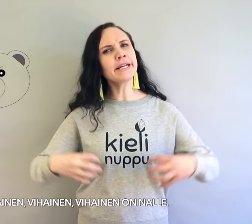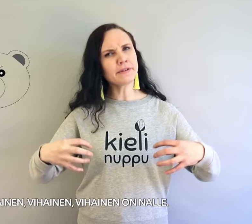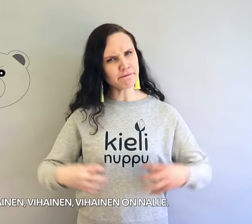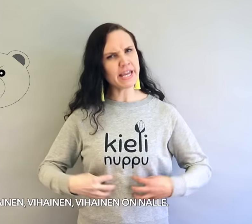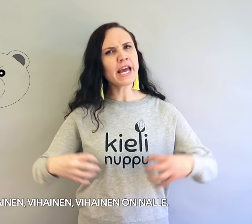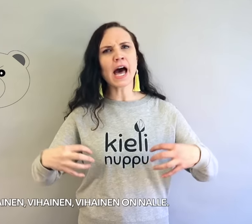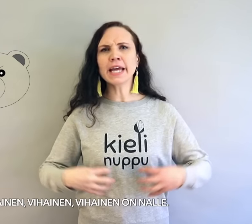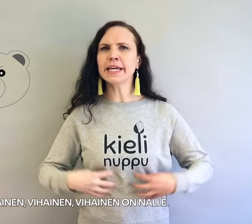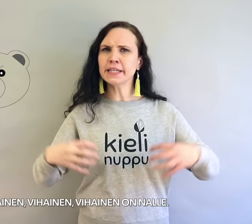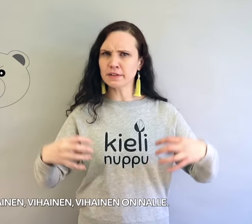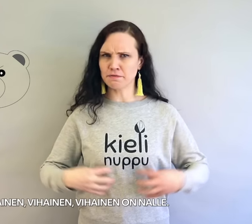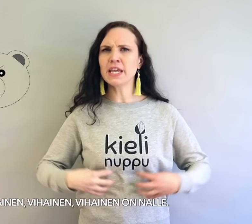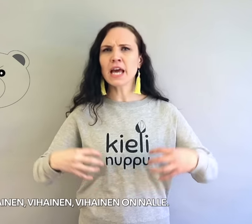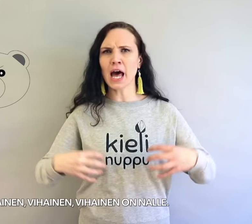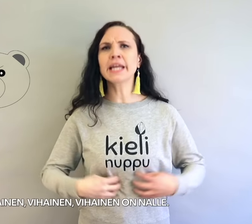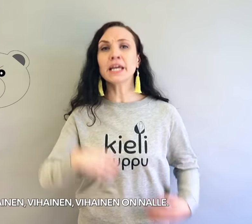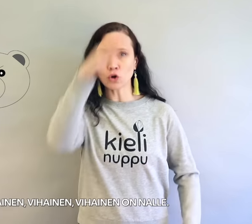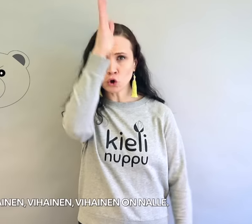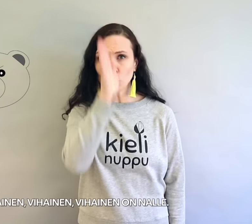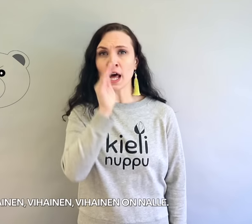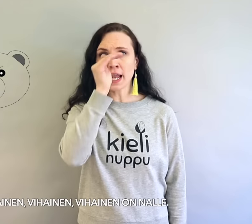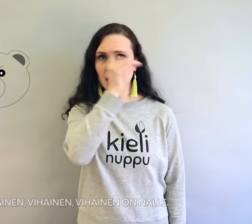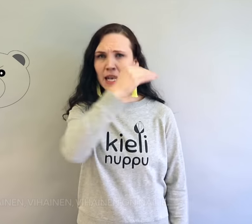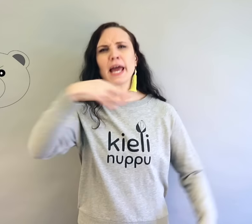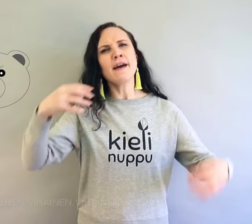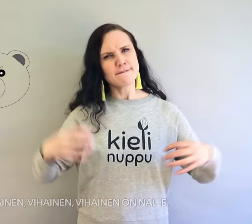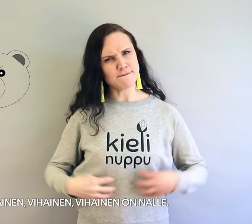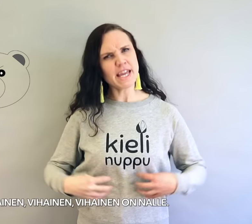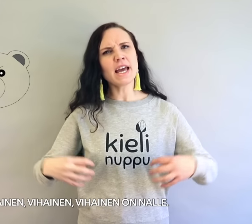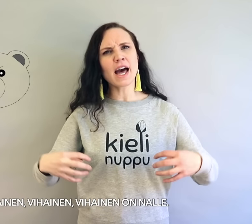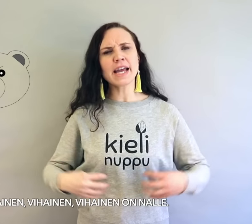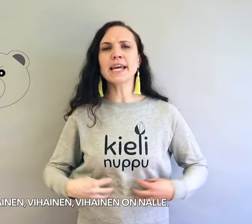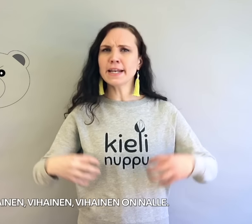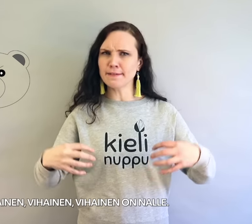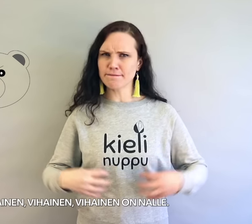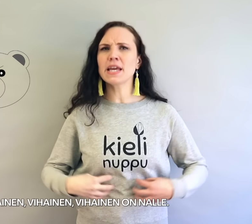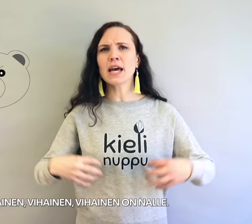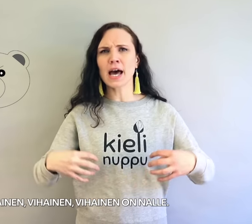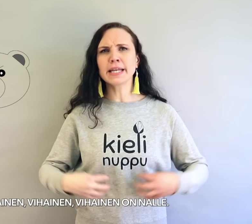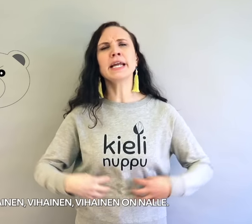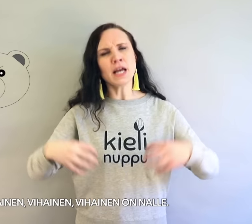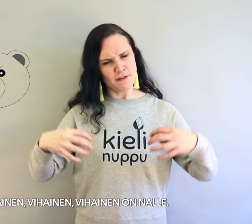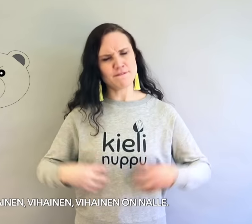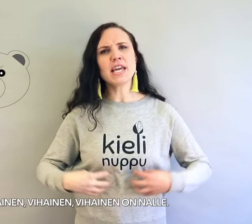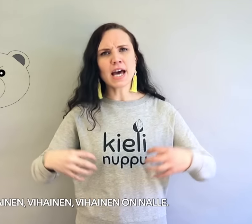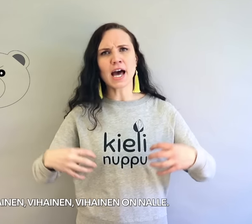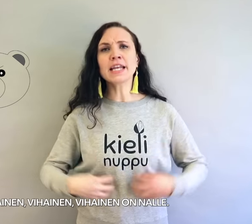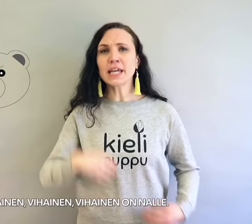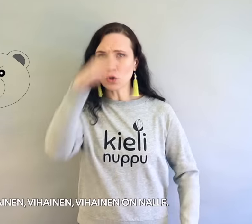Vihainen, vihainen, vihainen on Nalle. Vihainen, vihainen, vihainen